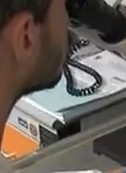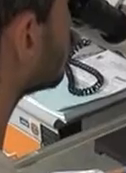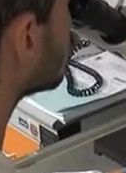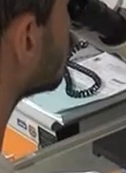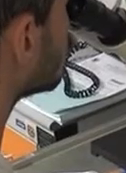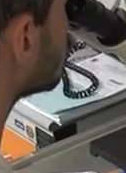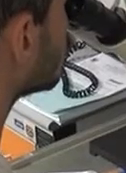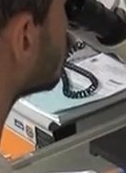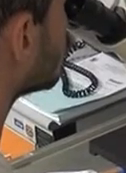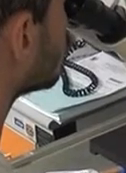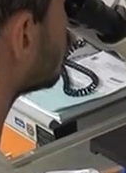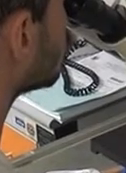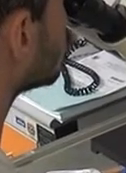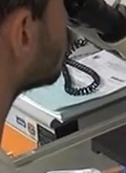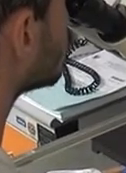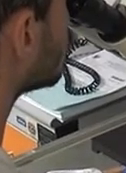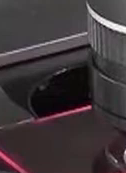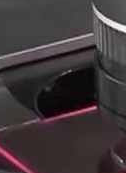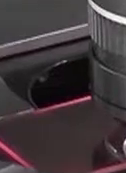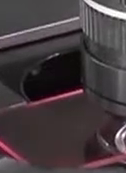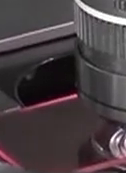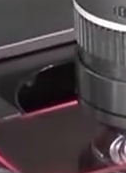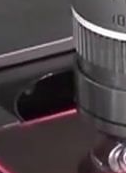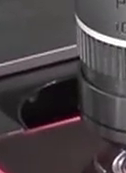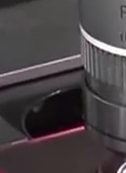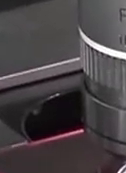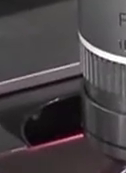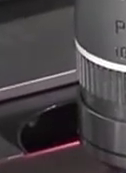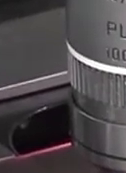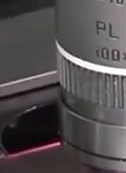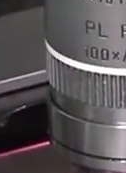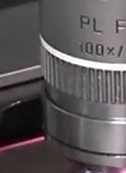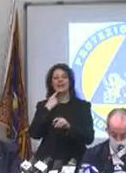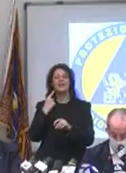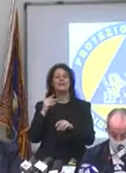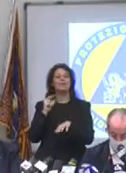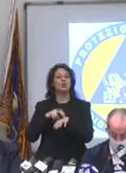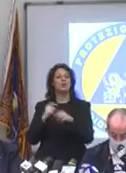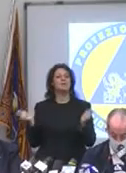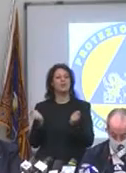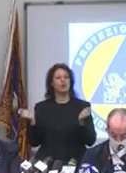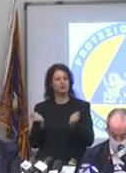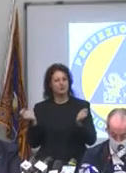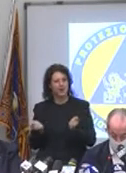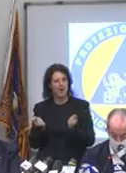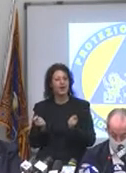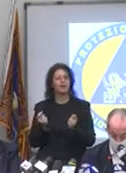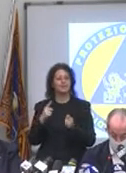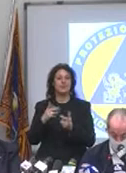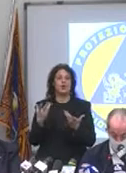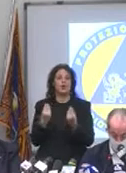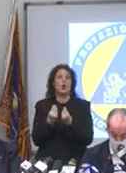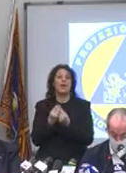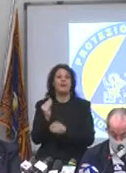Giustiniani, che la lotta al coronavirus ha reso ancora più necessario, secondo il rettore Rosario Rizzuto. I giovani colleghi che